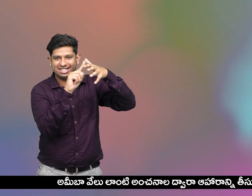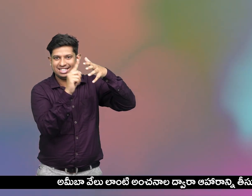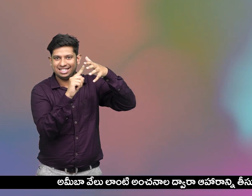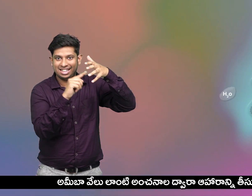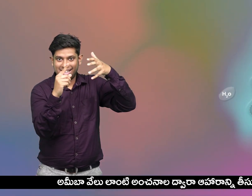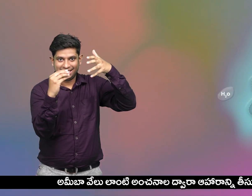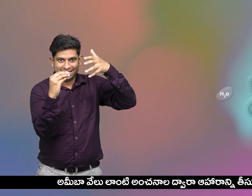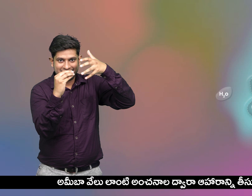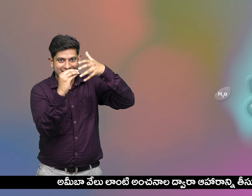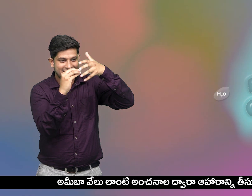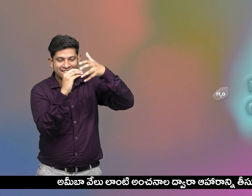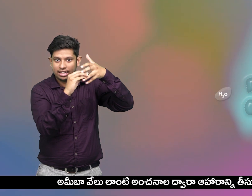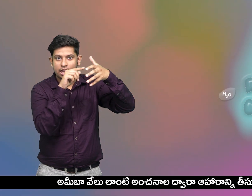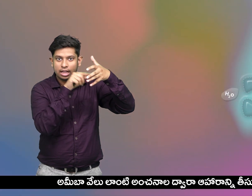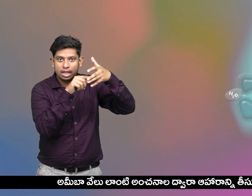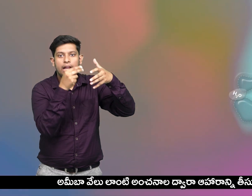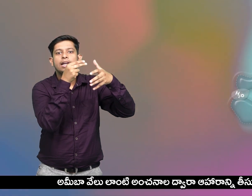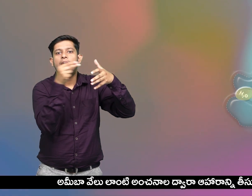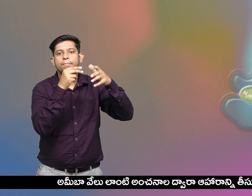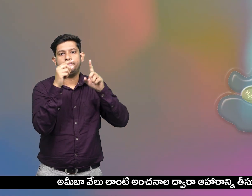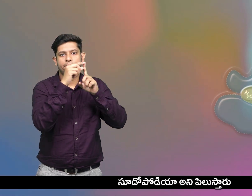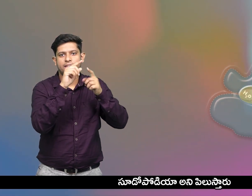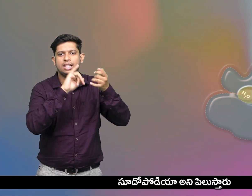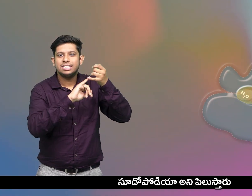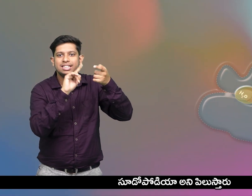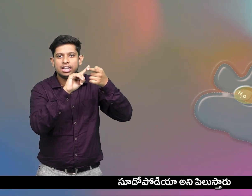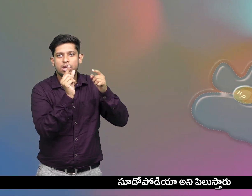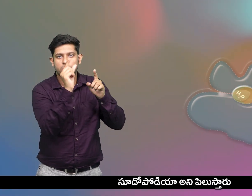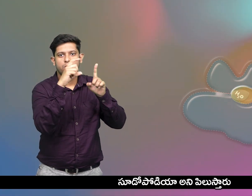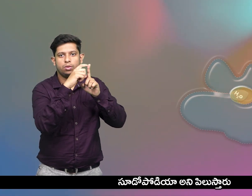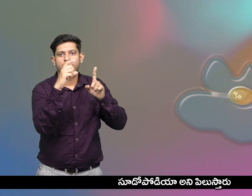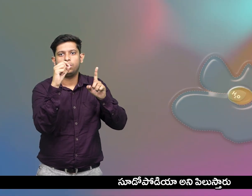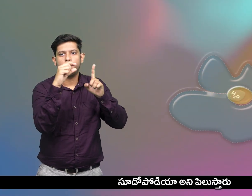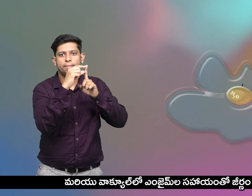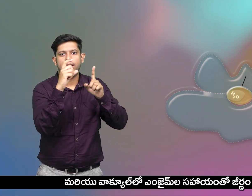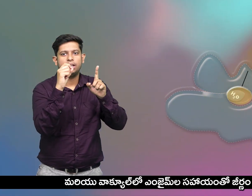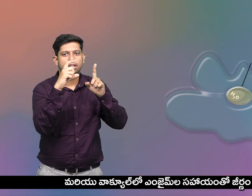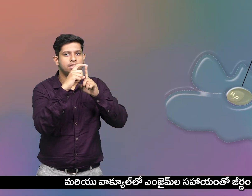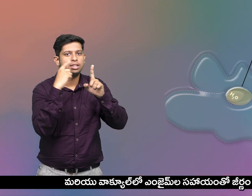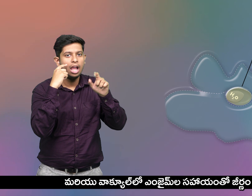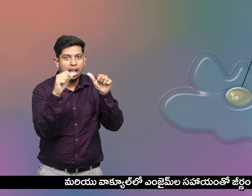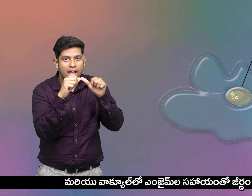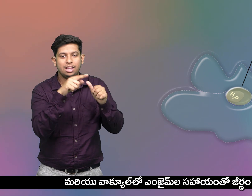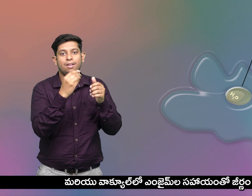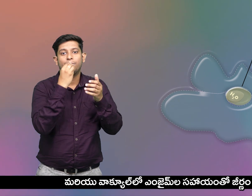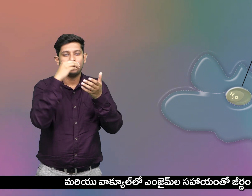వేలులాంటి అంచనాల ద్వారా ఆహారాన్ని తీసుకుంటుంది. సూడోపోడియా అని పిలుస్తారు మరియు వాక్యూలలో